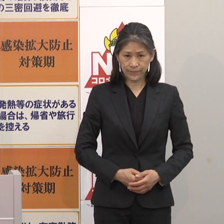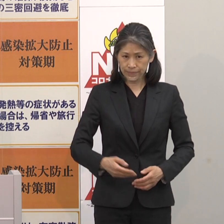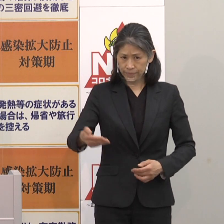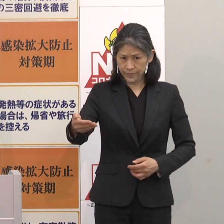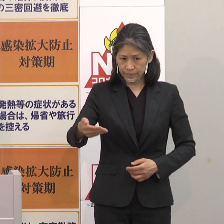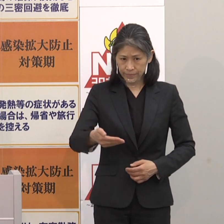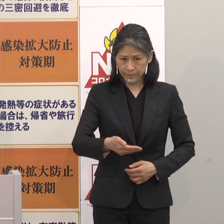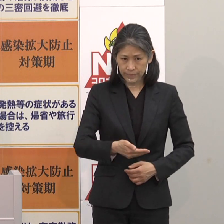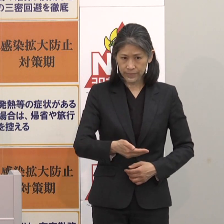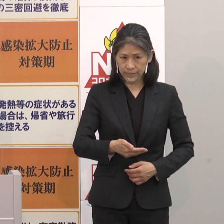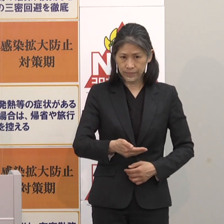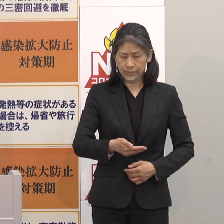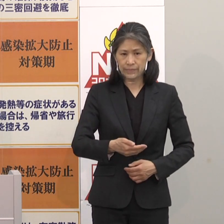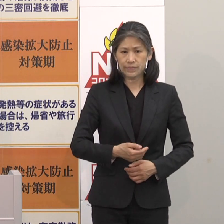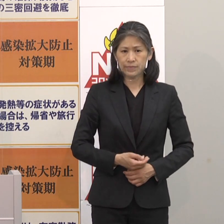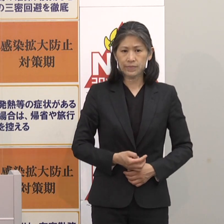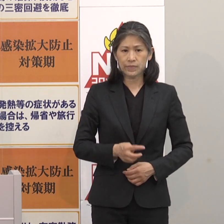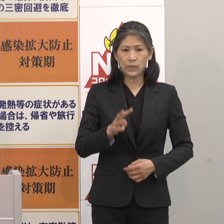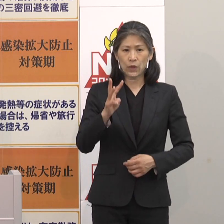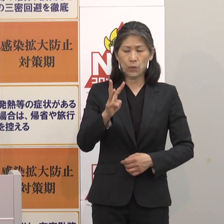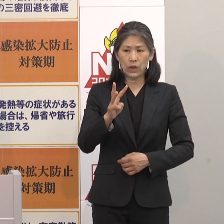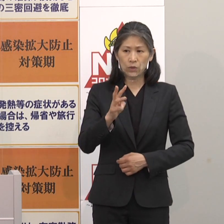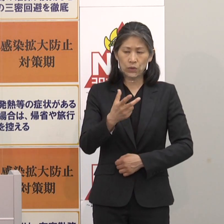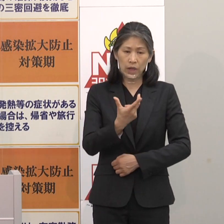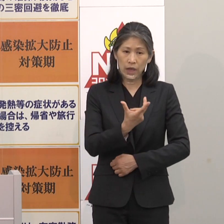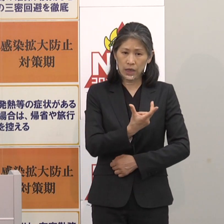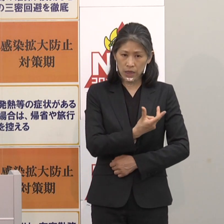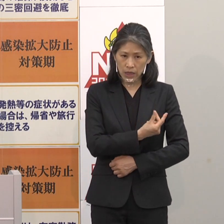ある程度そのワクチンの接種の接種率の